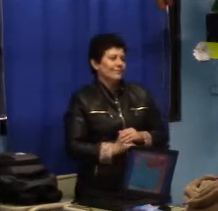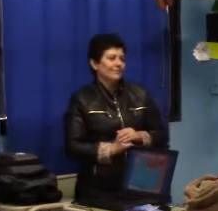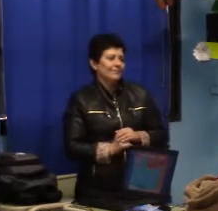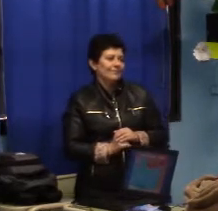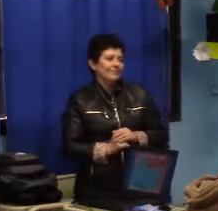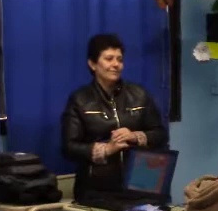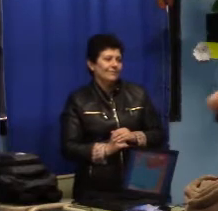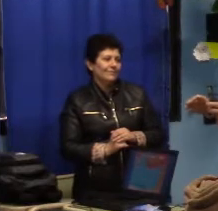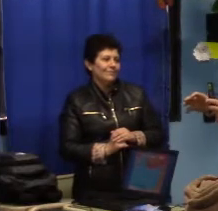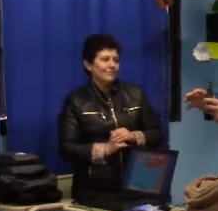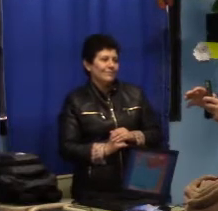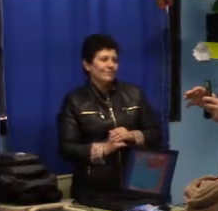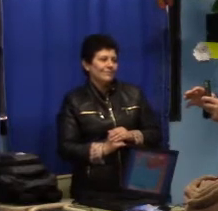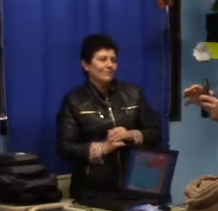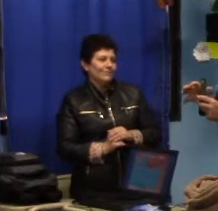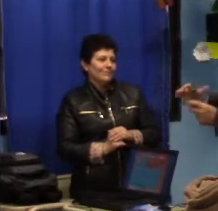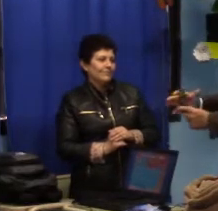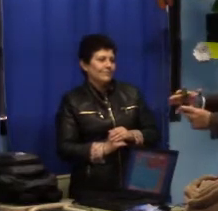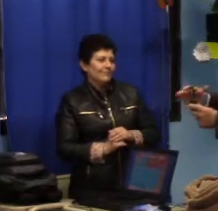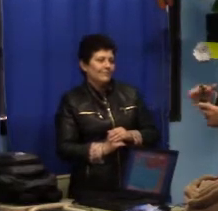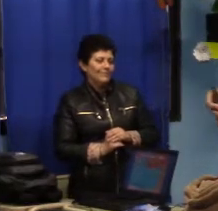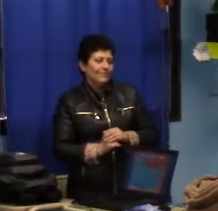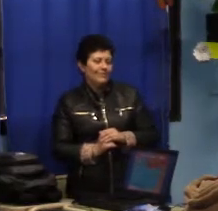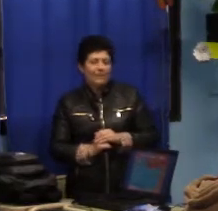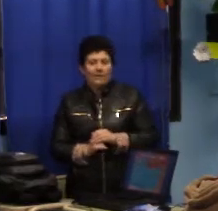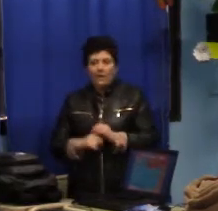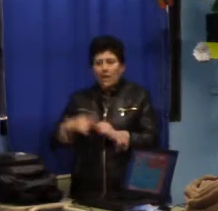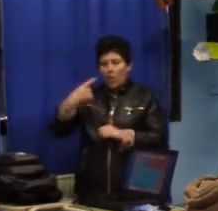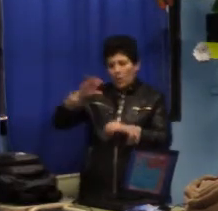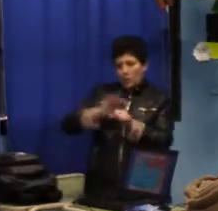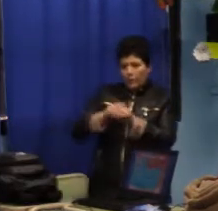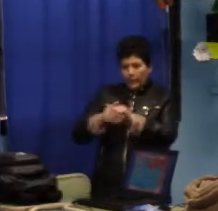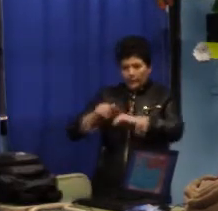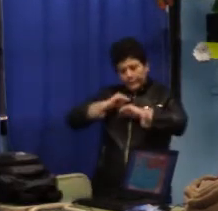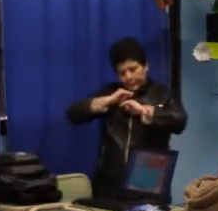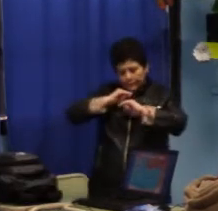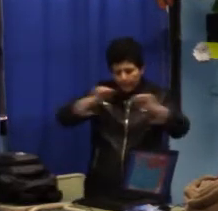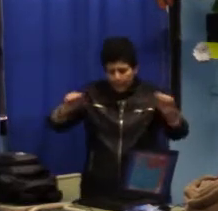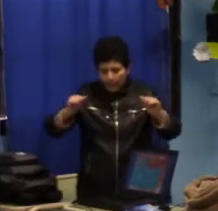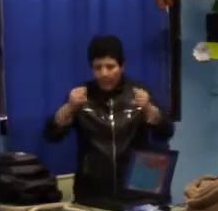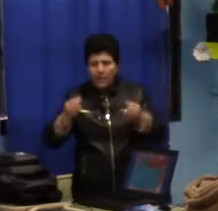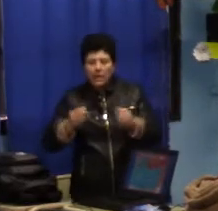No siempre de entrada la gente entendió cómo era la misión.